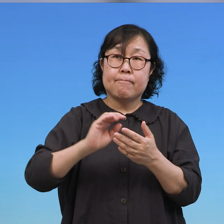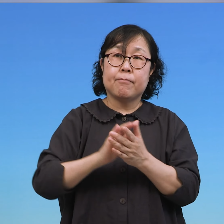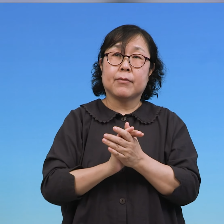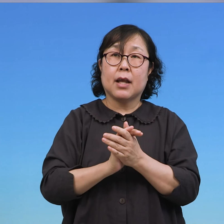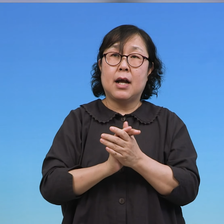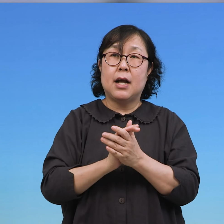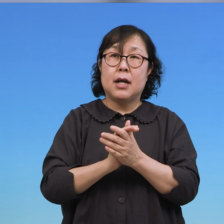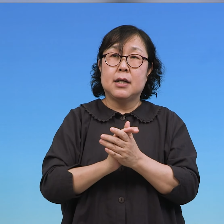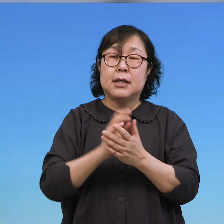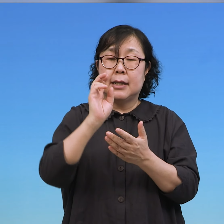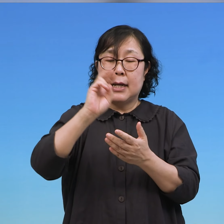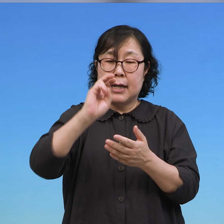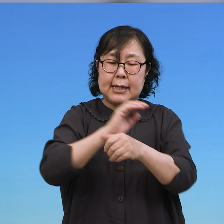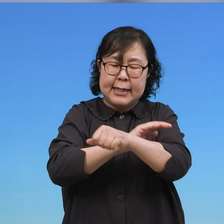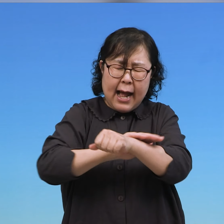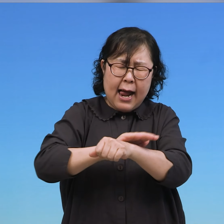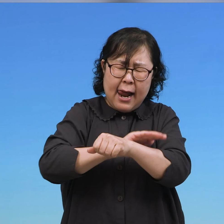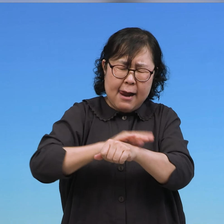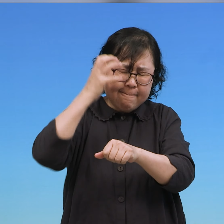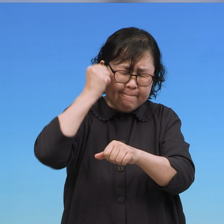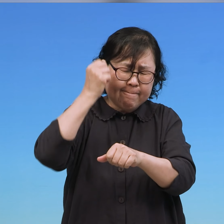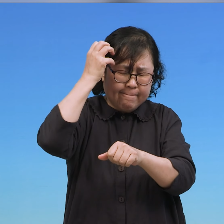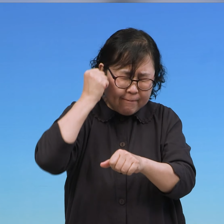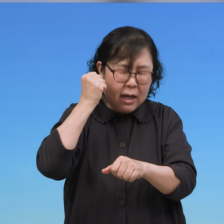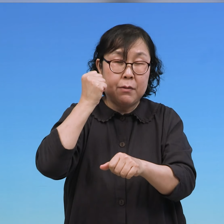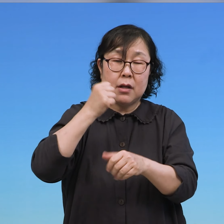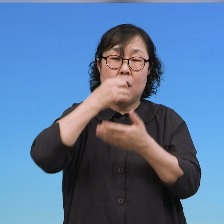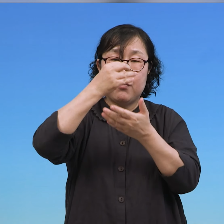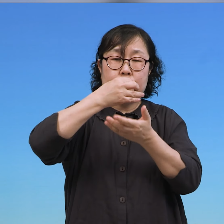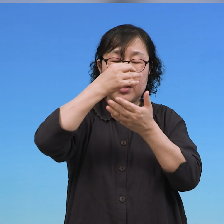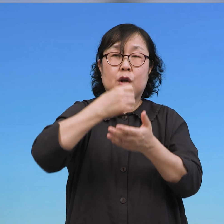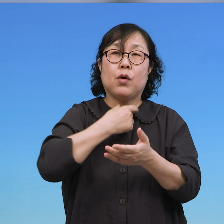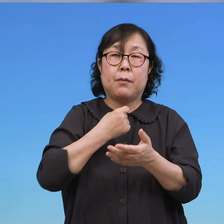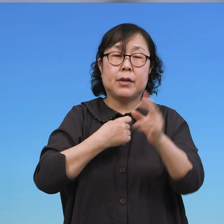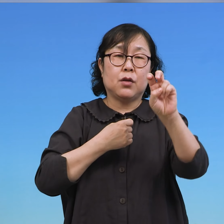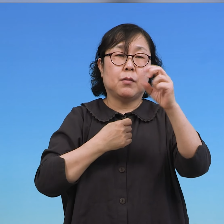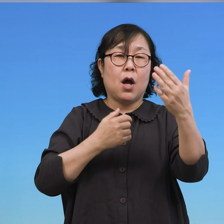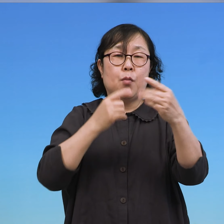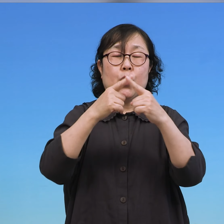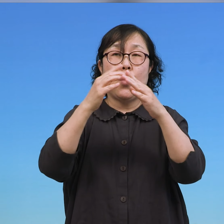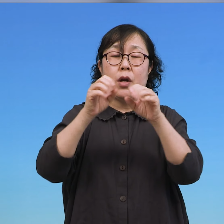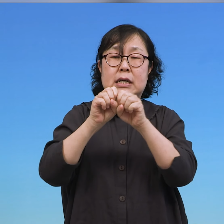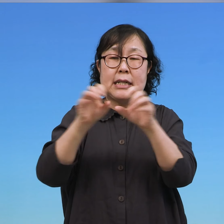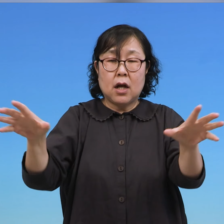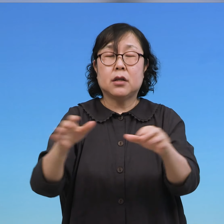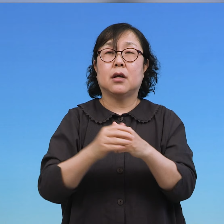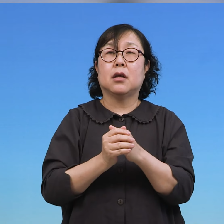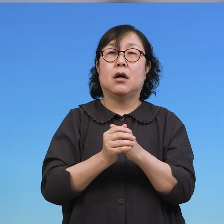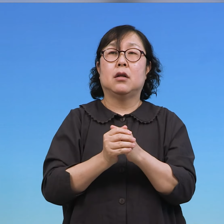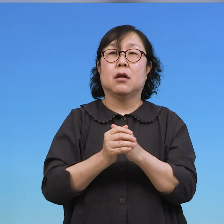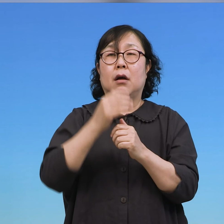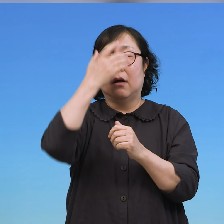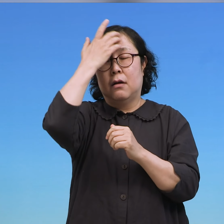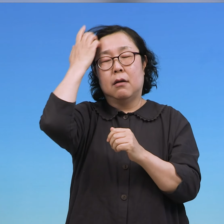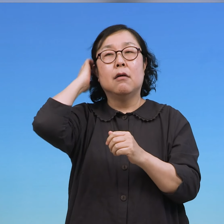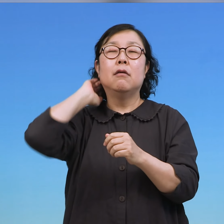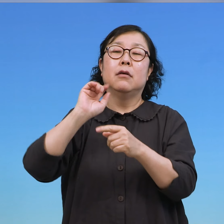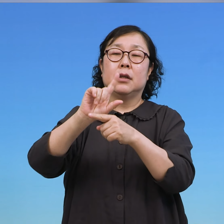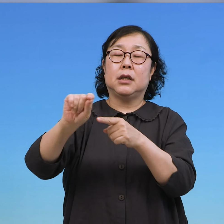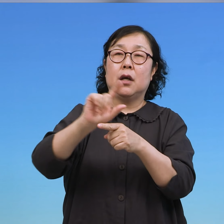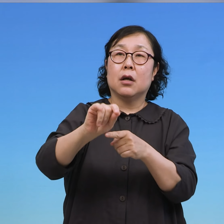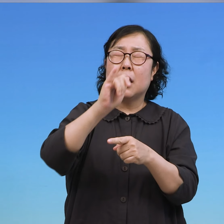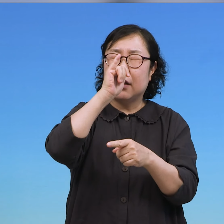이 자리에서 소리쳐 불렀던 이 찬양을 이제 하나님 29교회로 흩어져 또 지역에 있는 작은 교회로